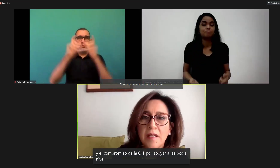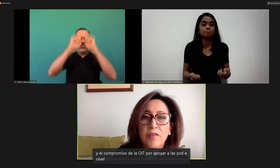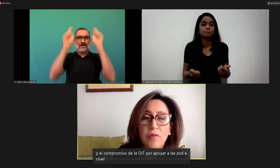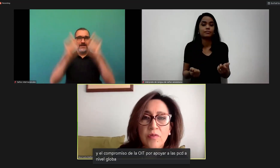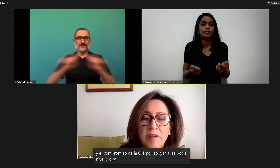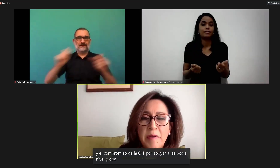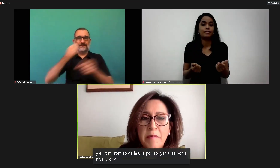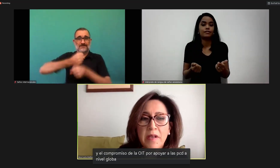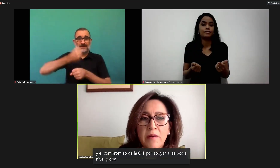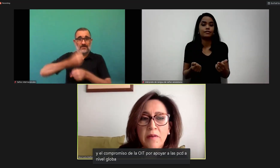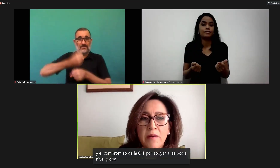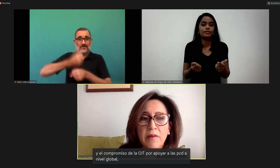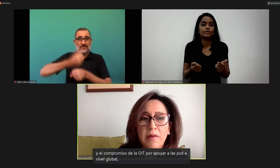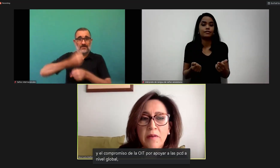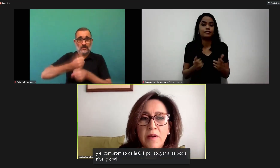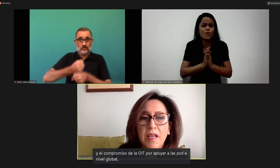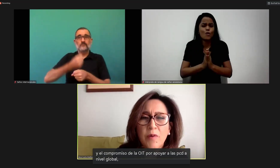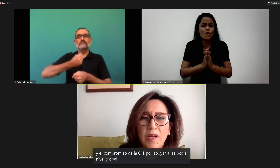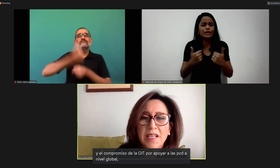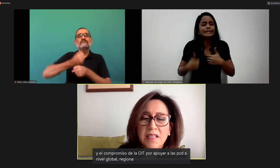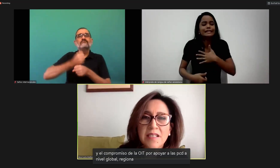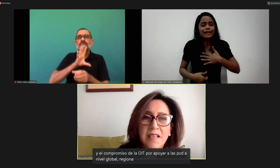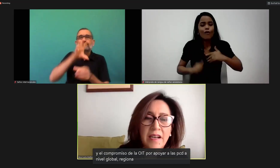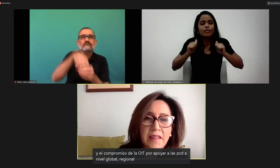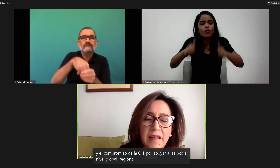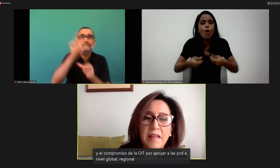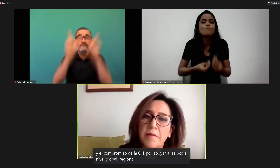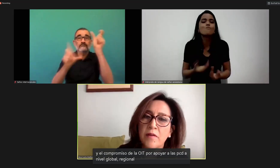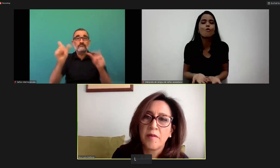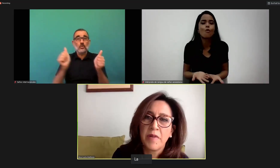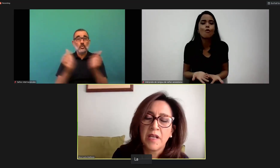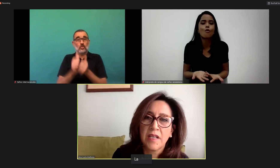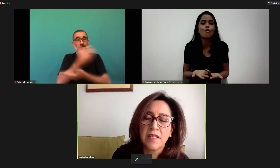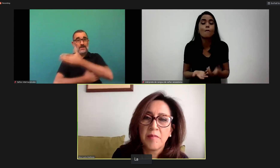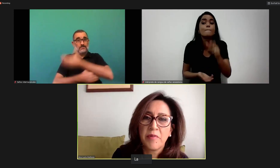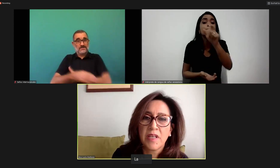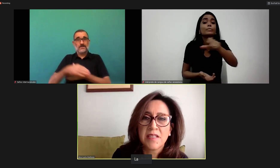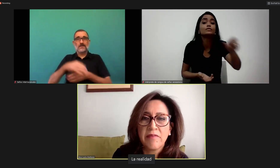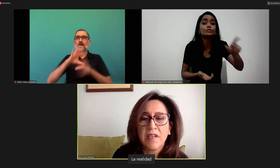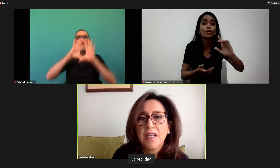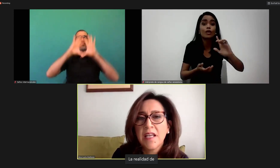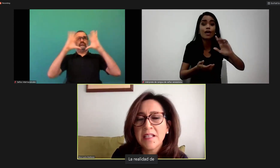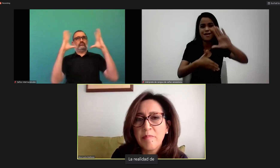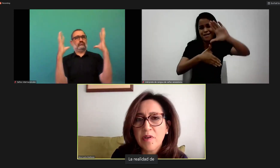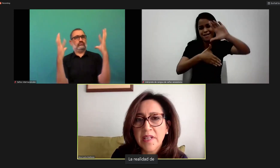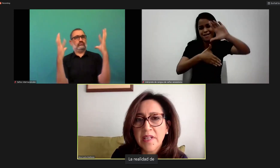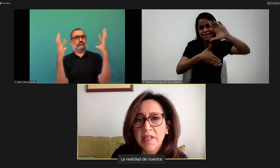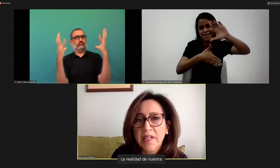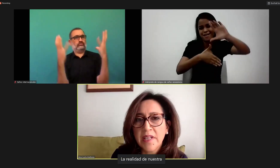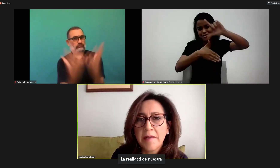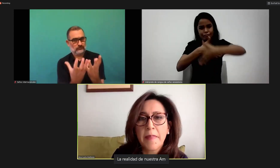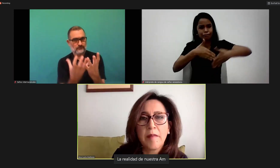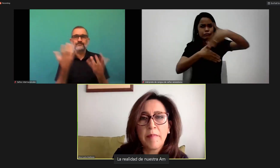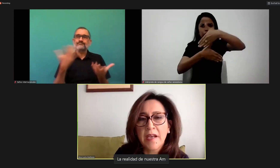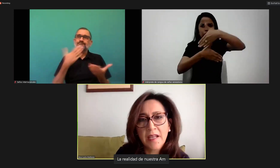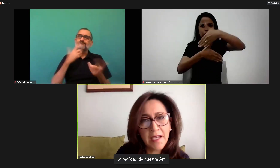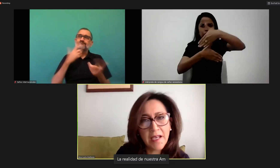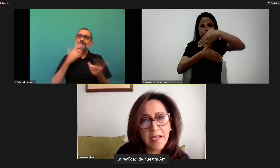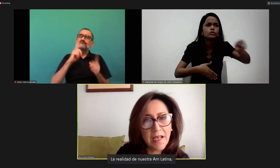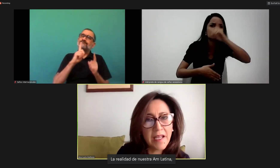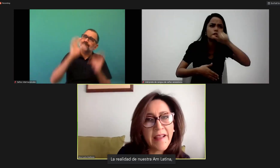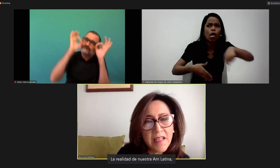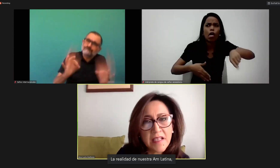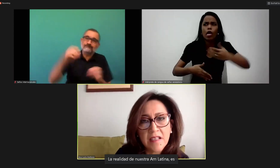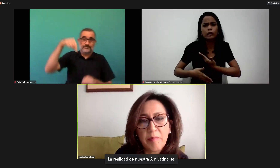permítame introducir primero cuál es esa realidad que vive nuestra América Latina, porque, Stefan, es importante ver